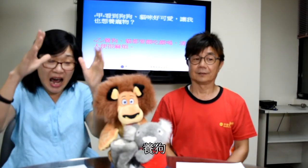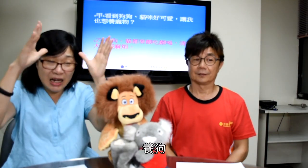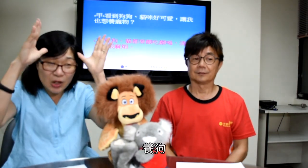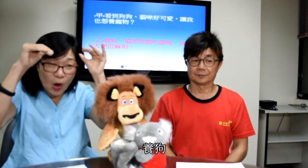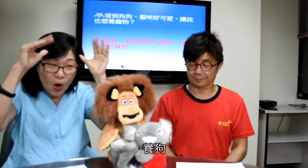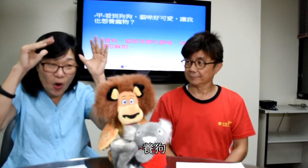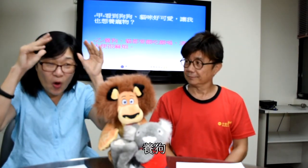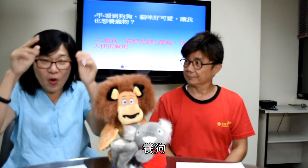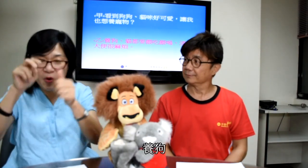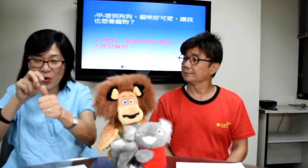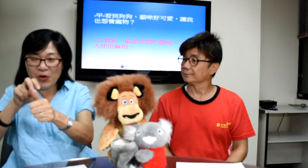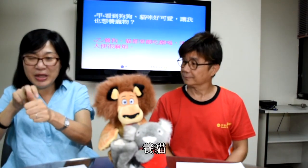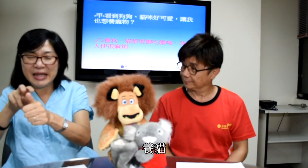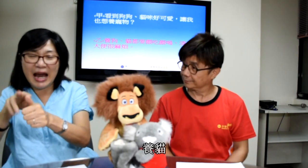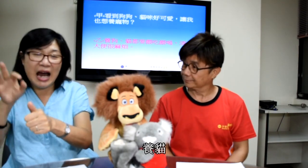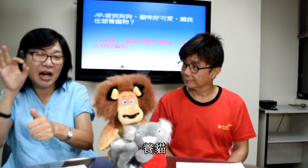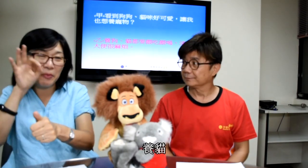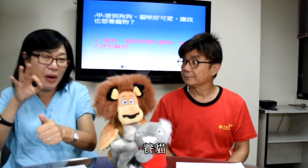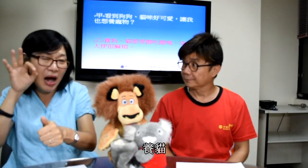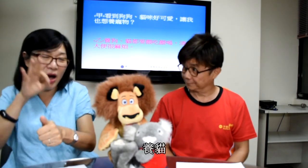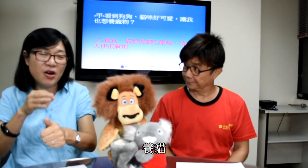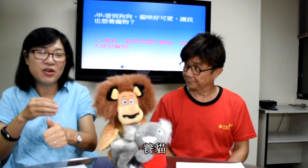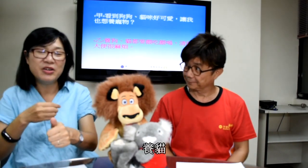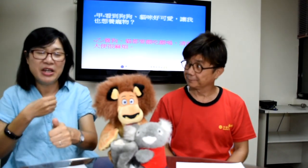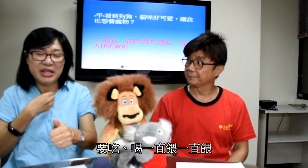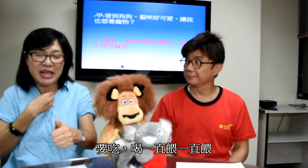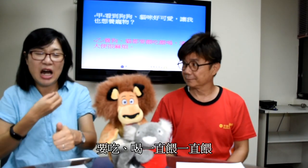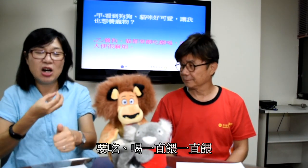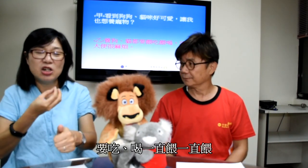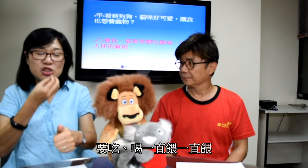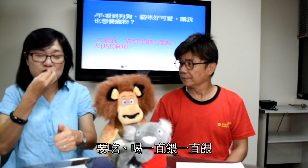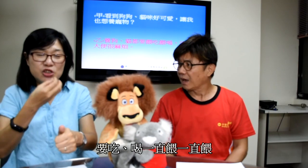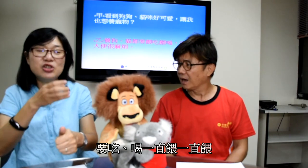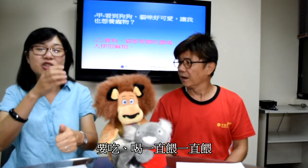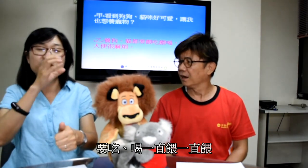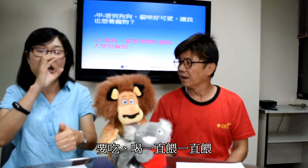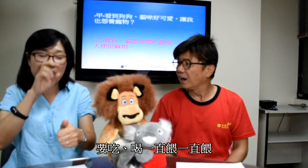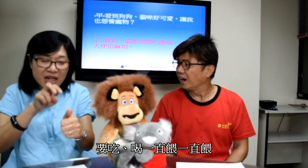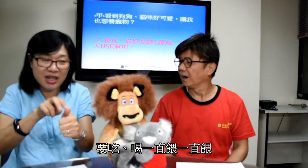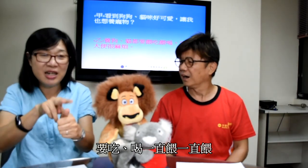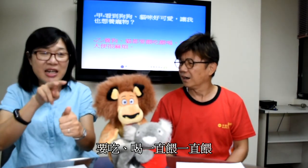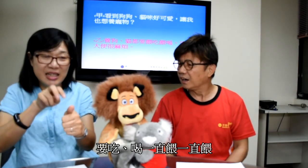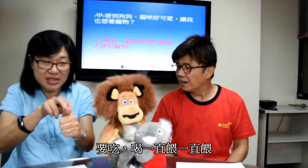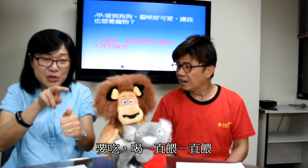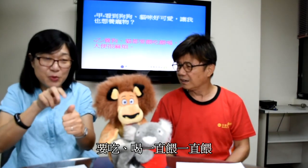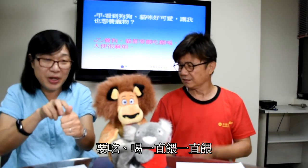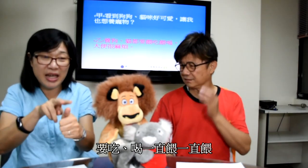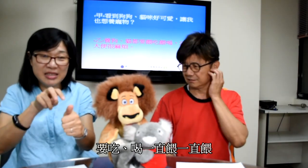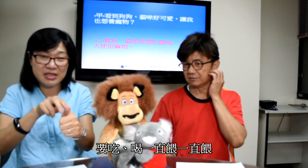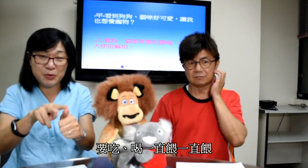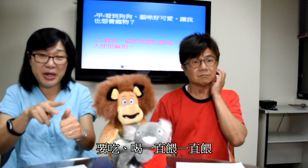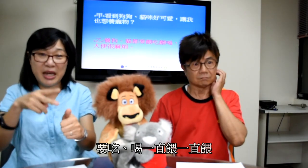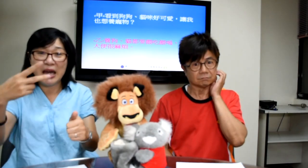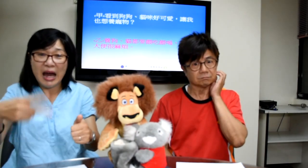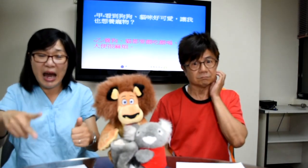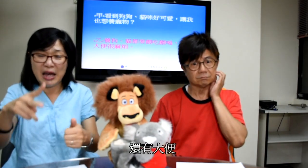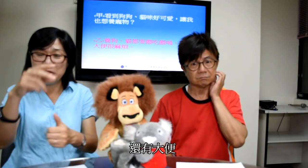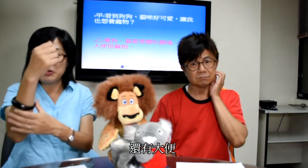养狗、养猫，要吃喝，一直喂，一直喂，还有